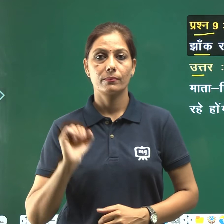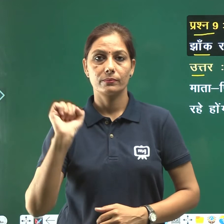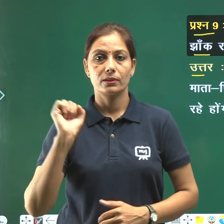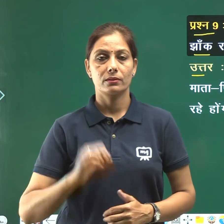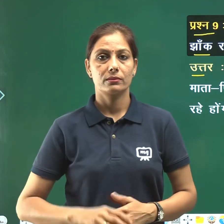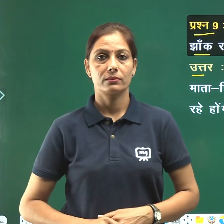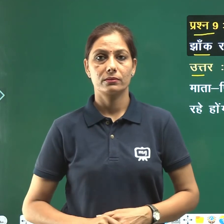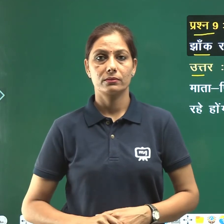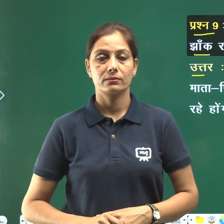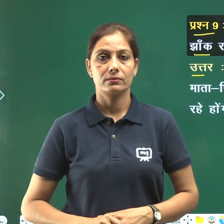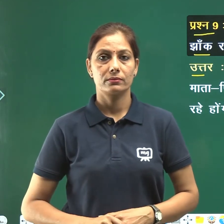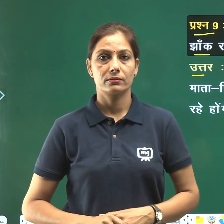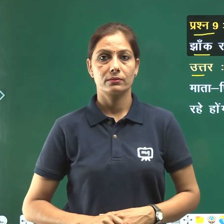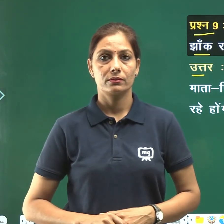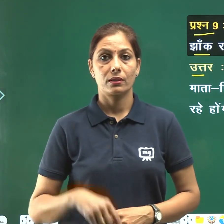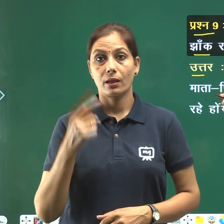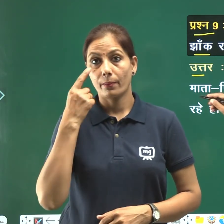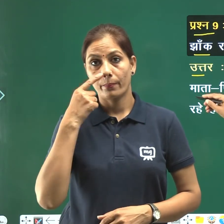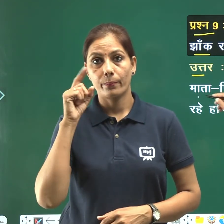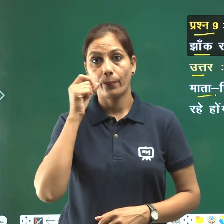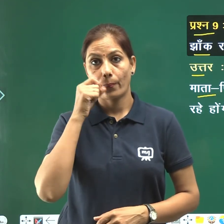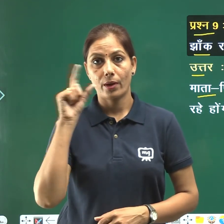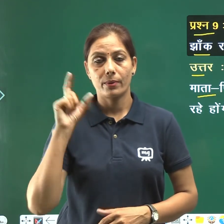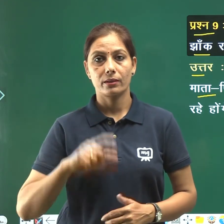अपने माता पिता के